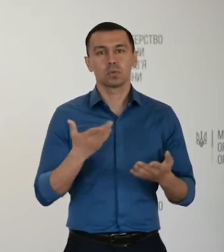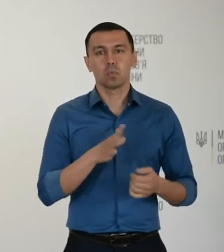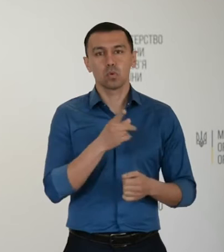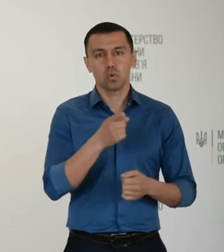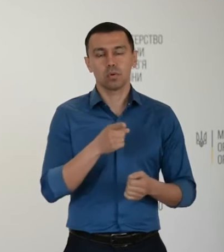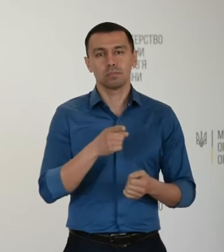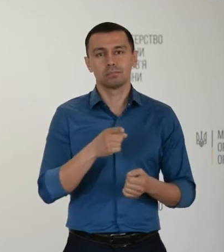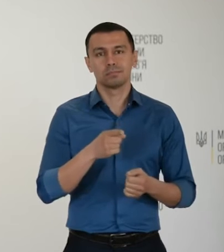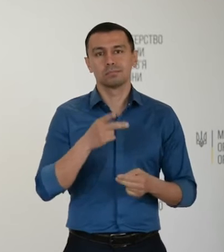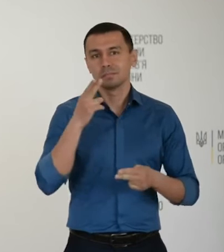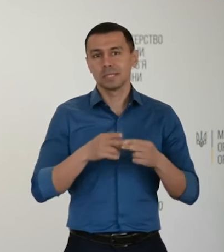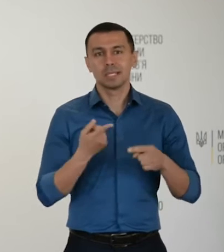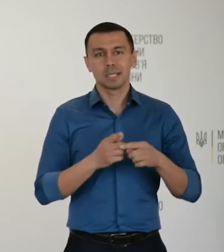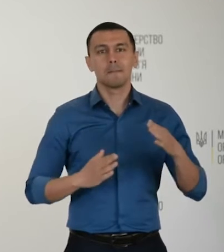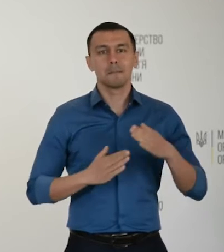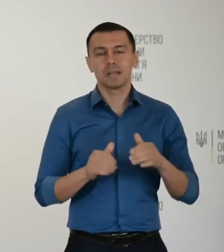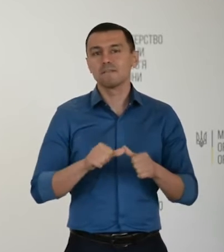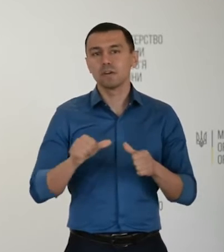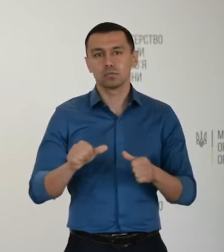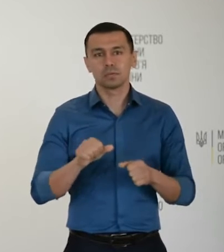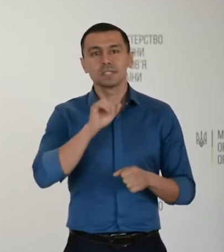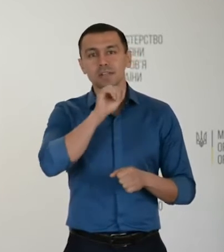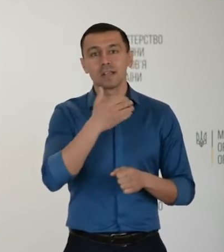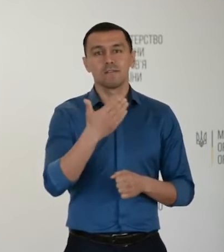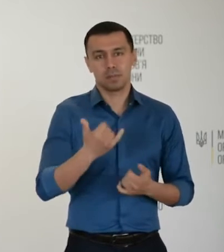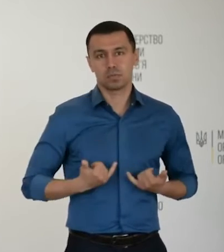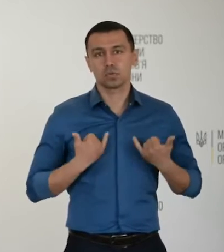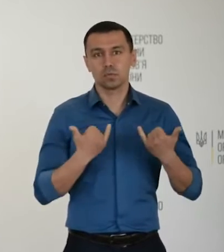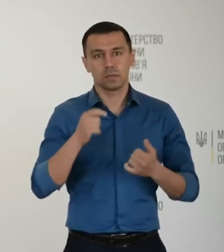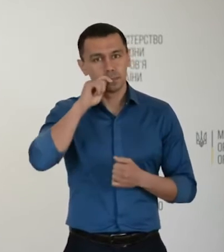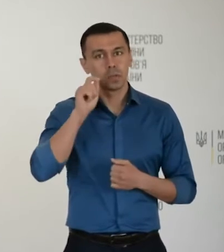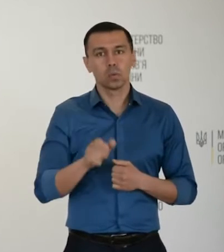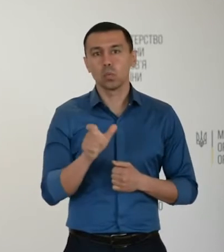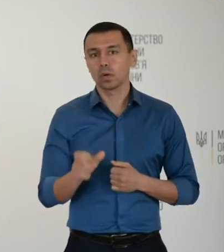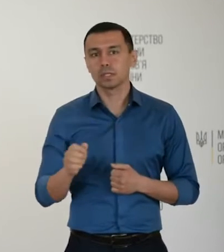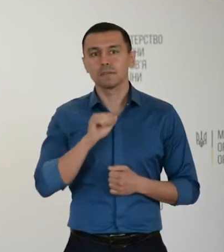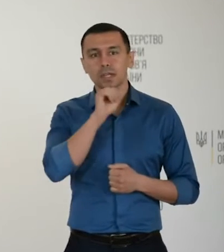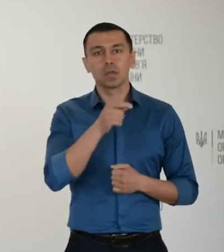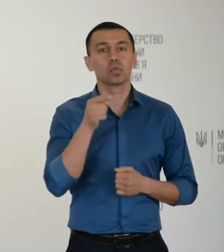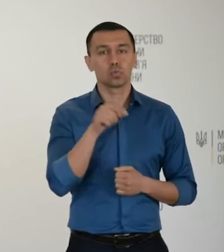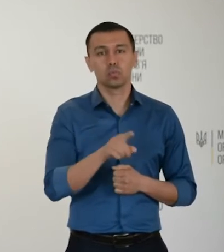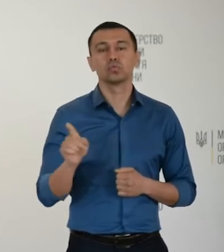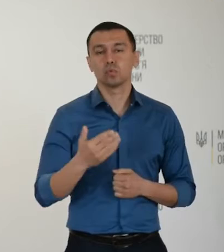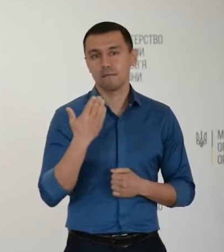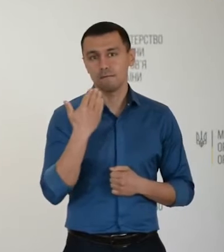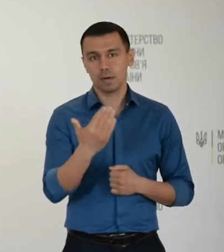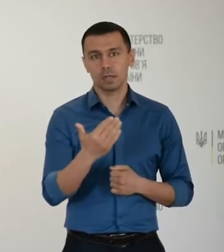його пройти, цей пік, виключно завдяки вам, шановні українці. Завдяки тому, що